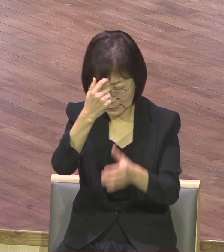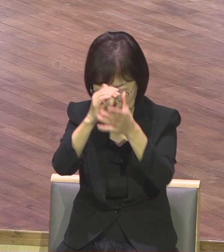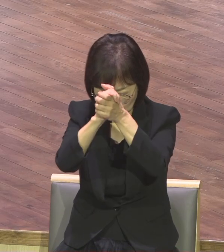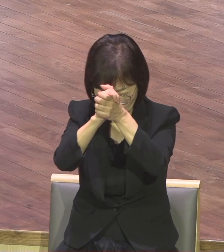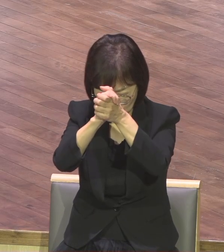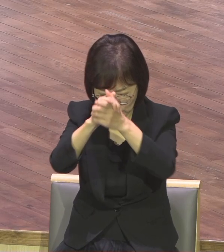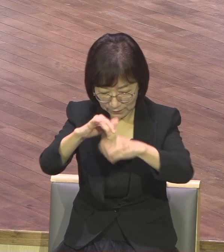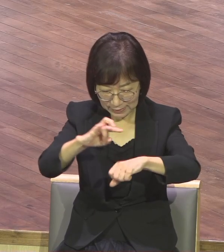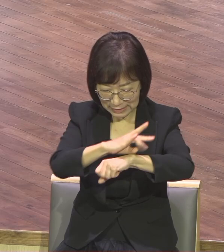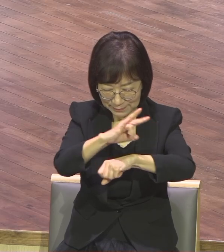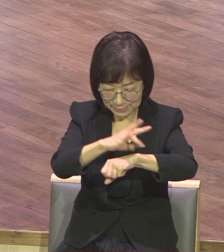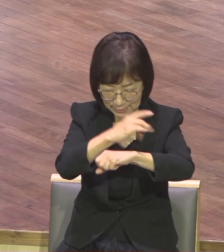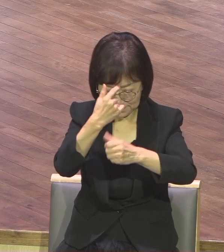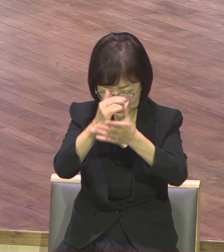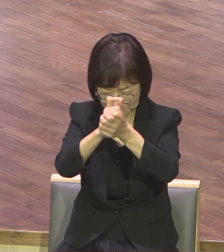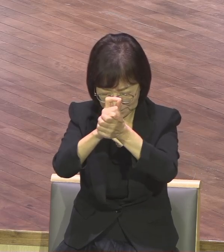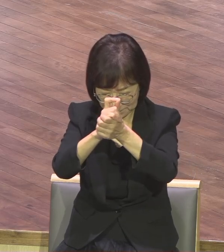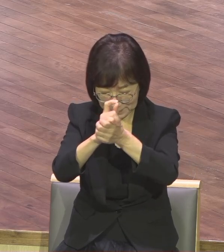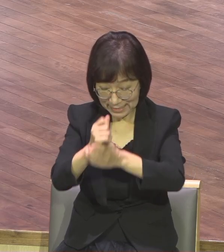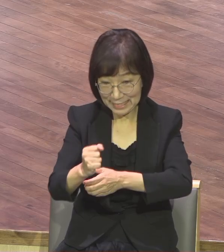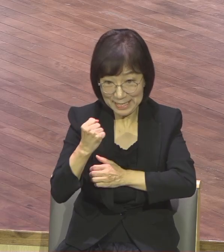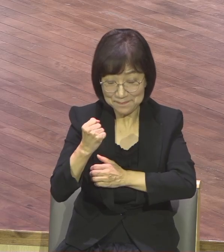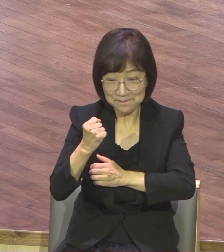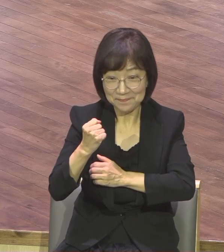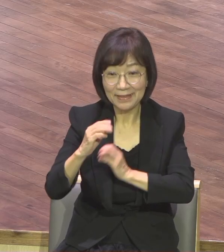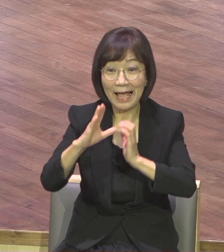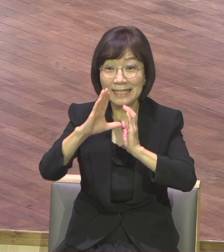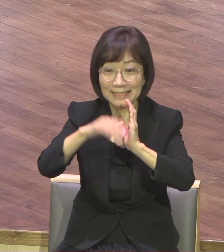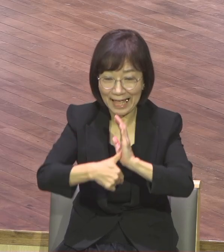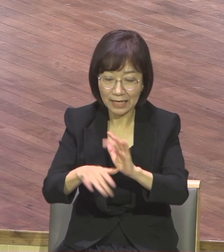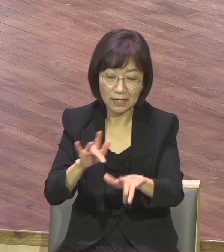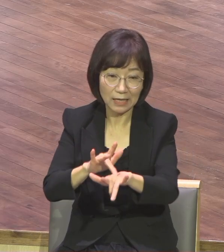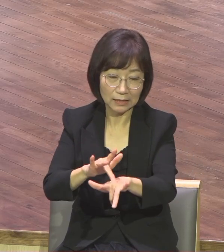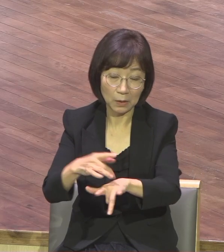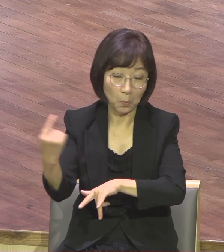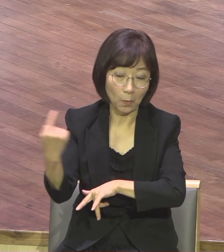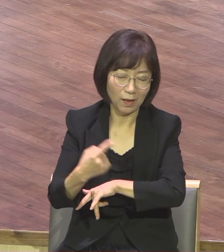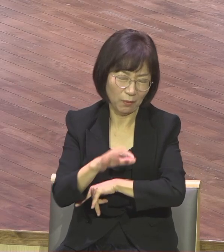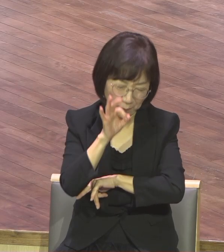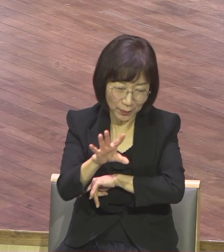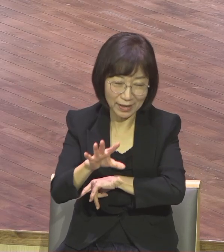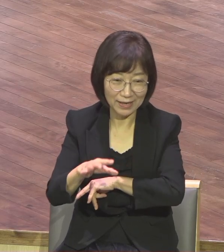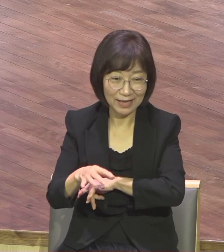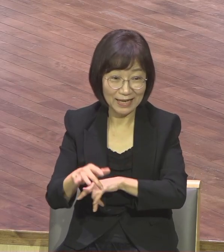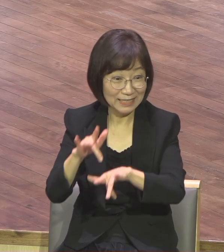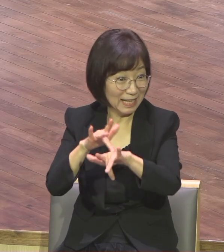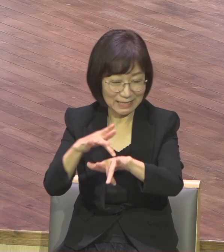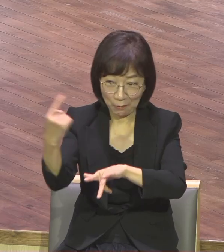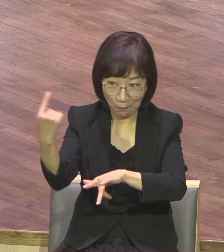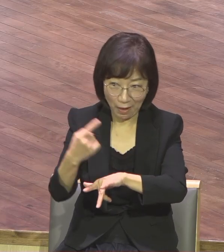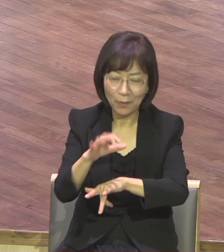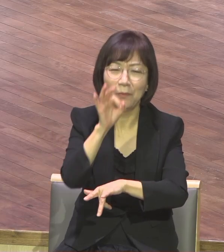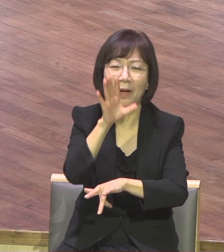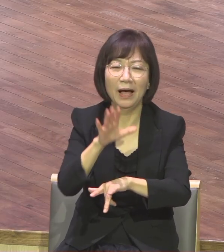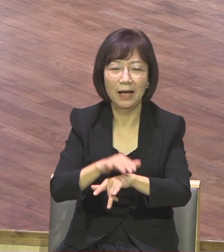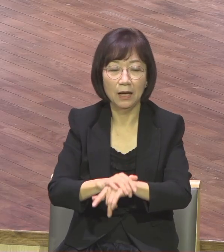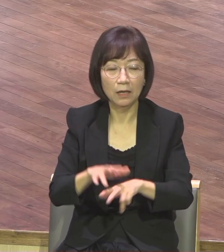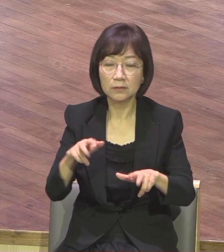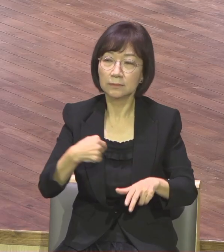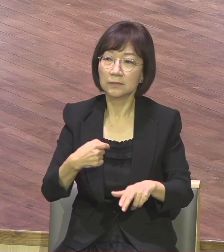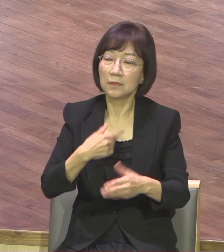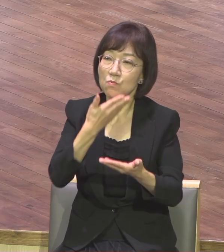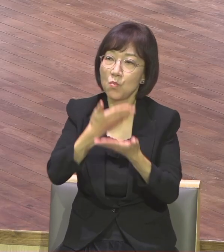24하면서 나가면요 사단이 범접하지를 못해요. 사단이 보좌의 축복